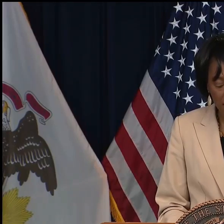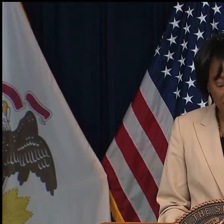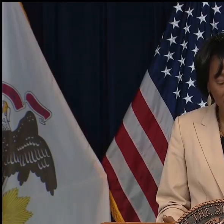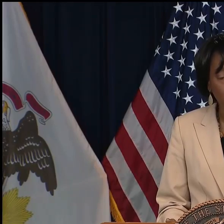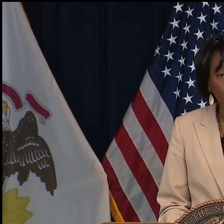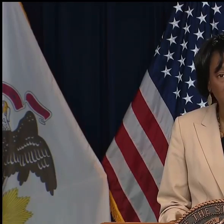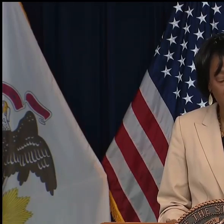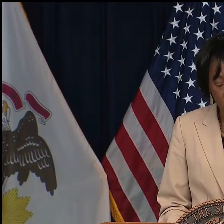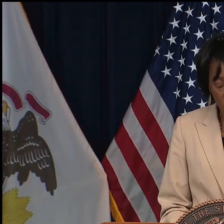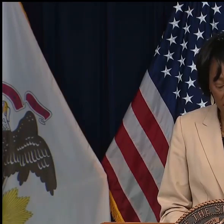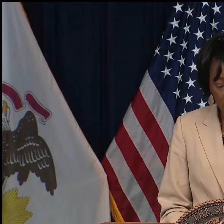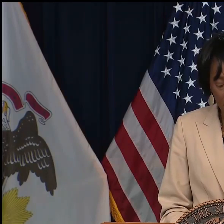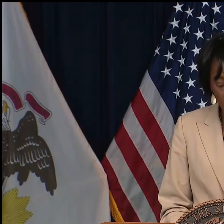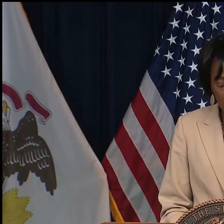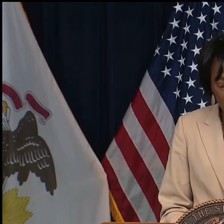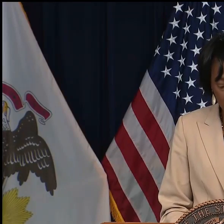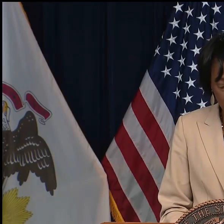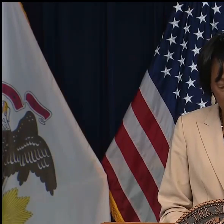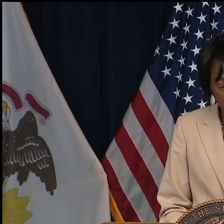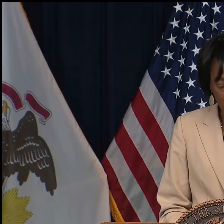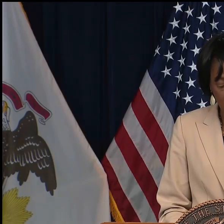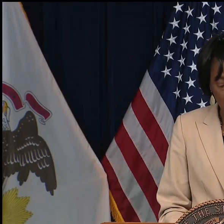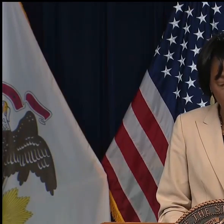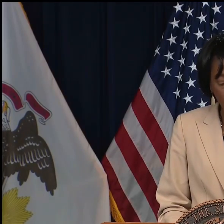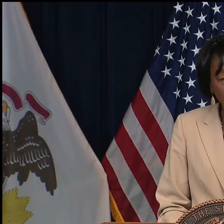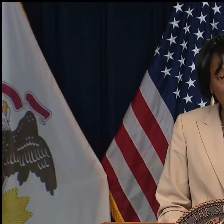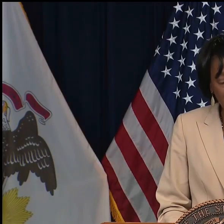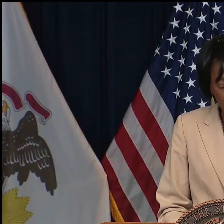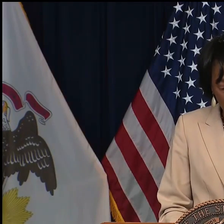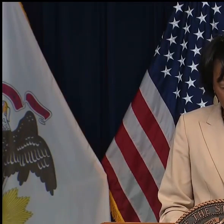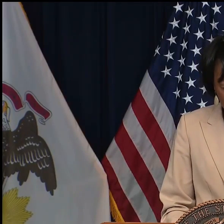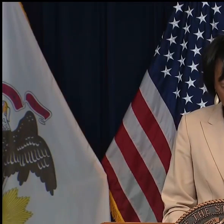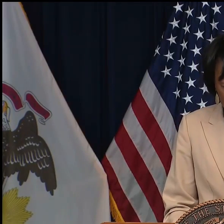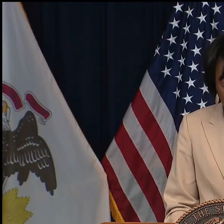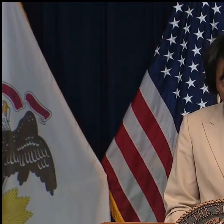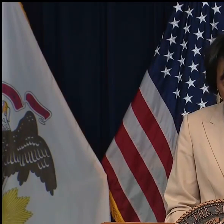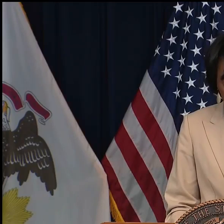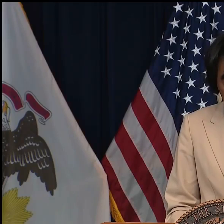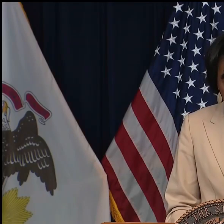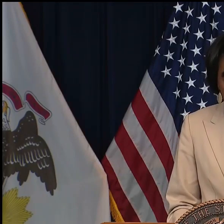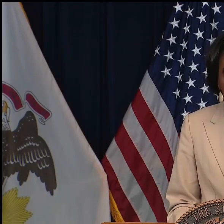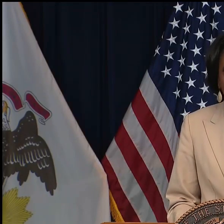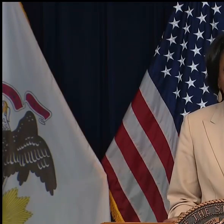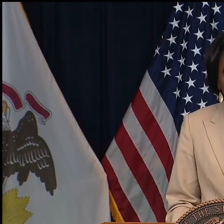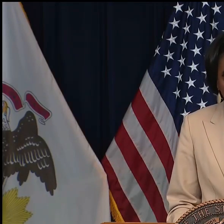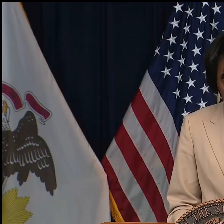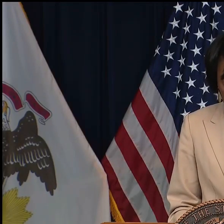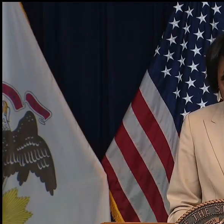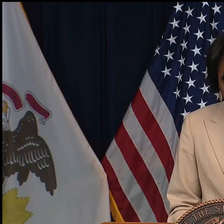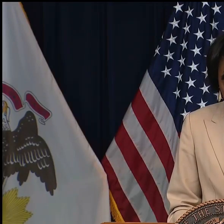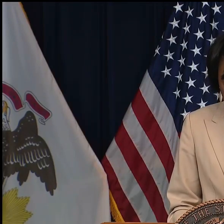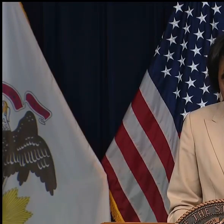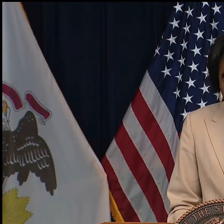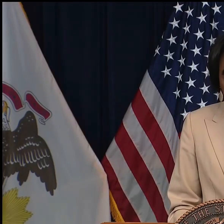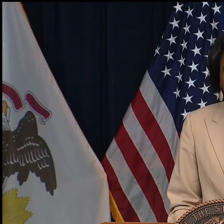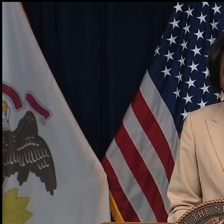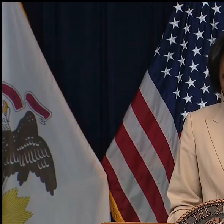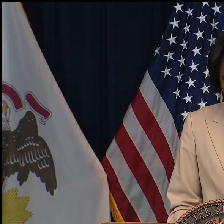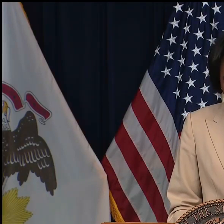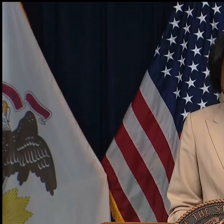tiene una dirección incorrecta para una persona. Cuando el Departamento de Salud local investigó el